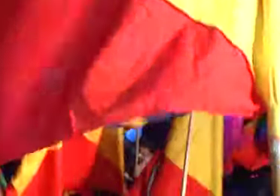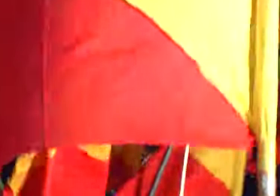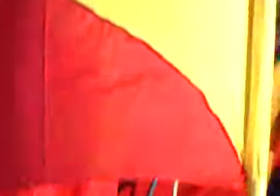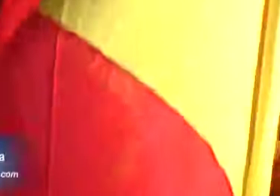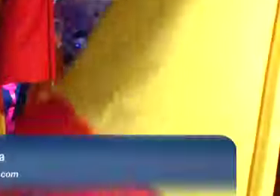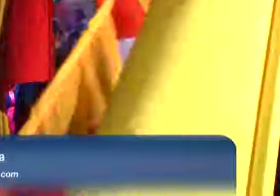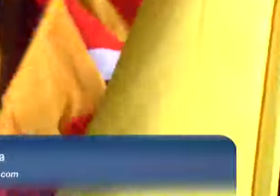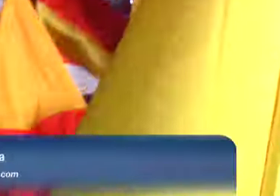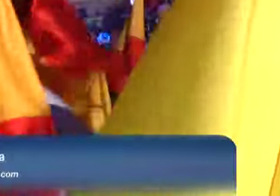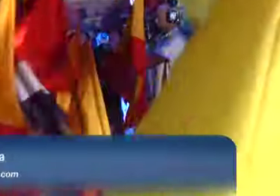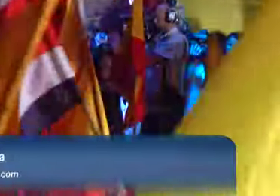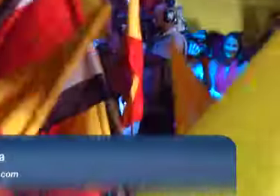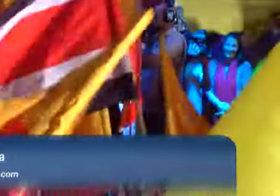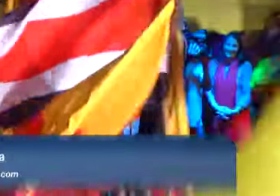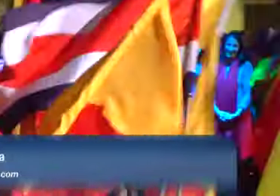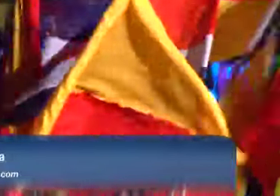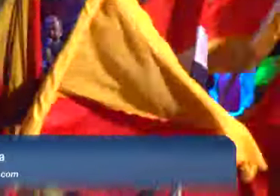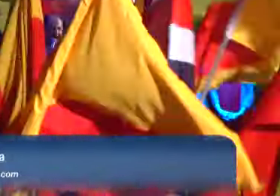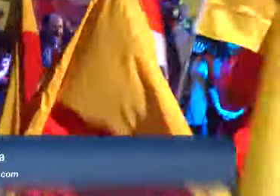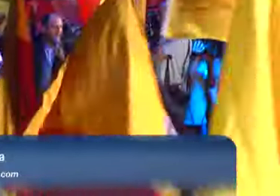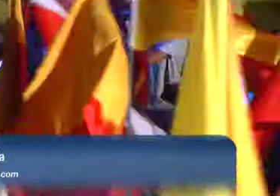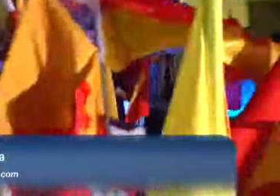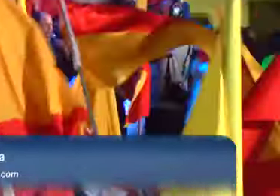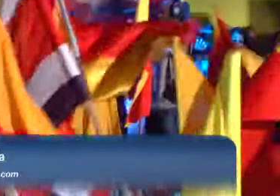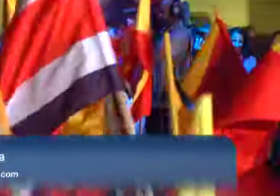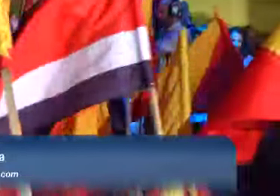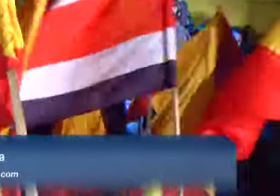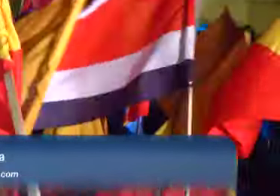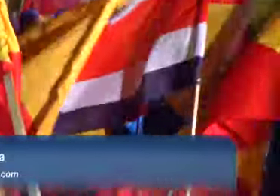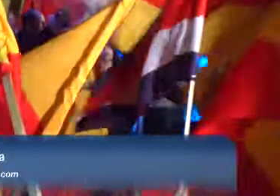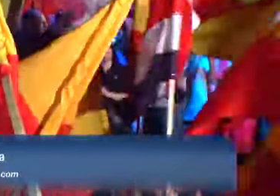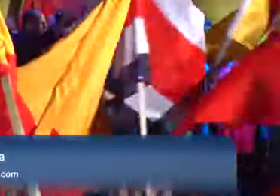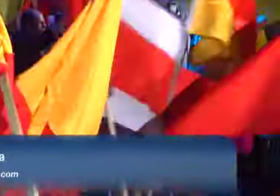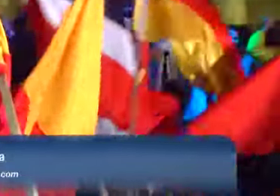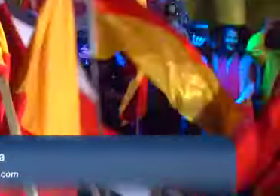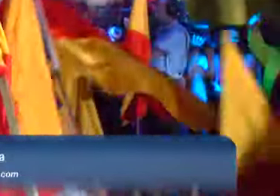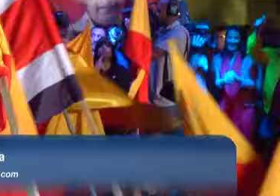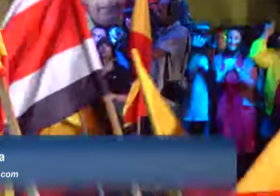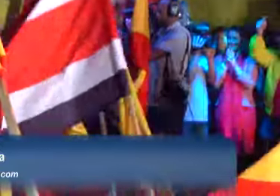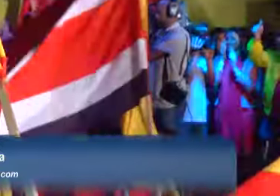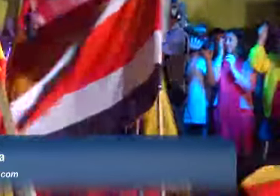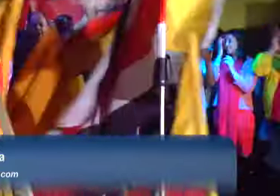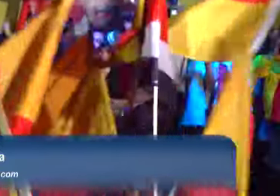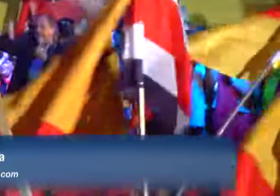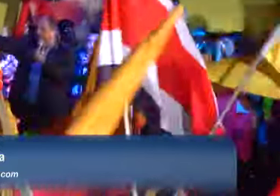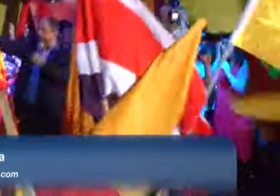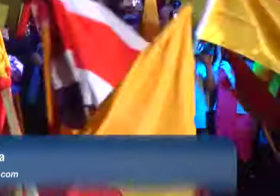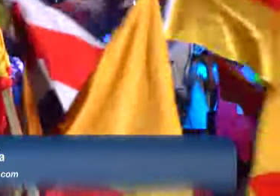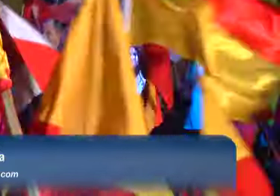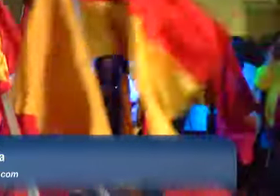somos el pueblo que decidió cambiar y porque decimos